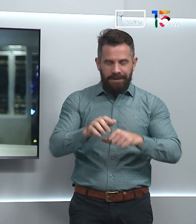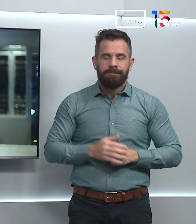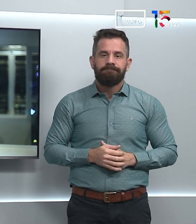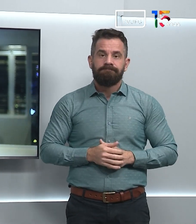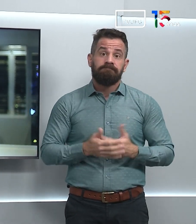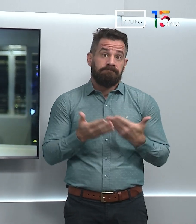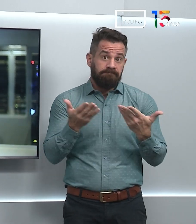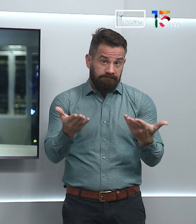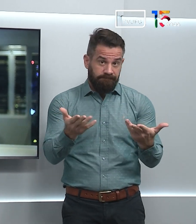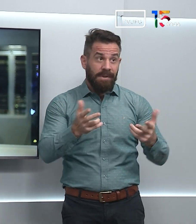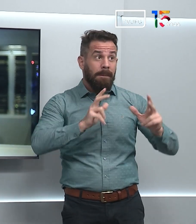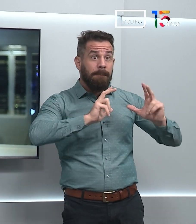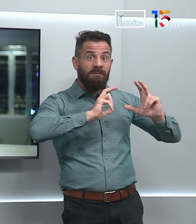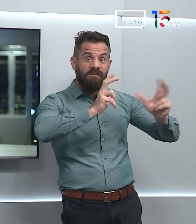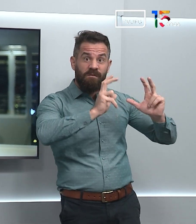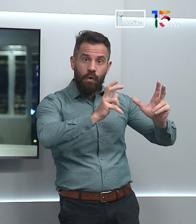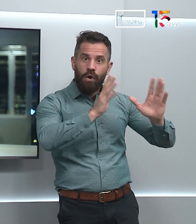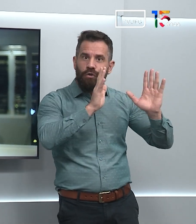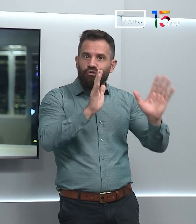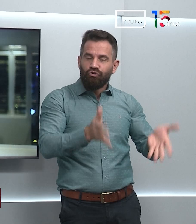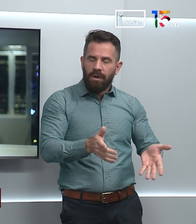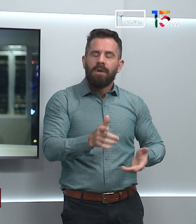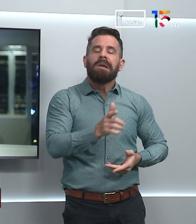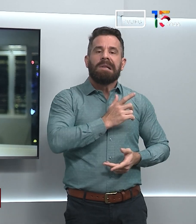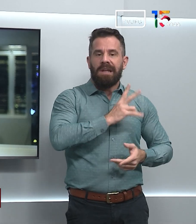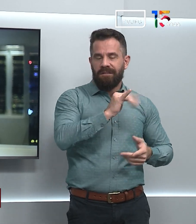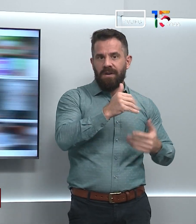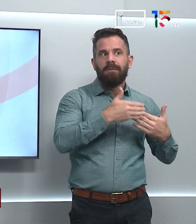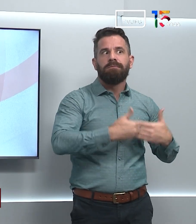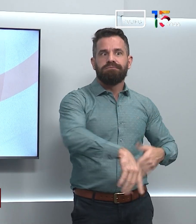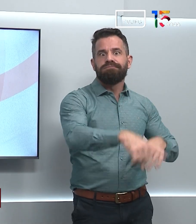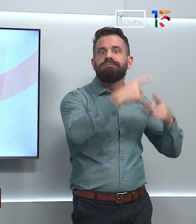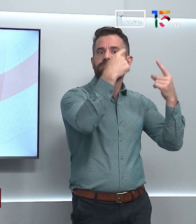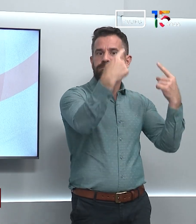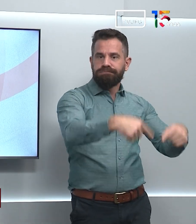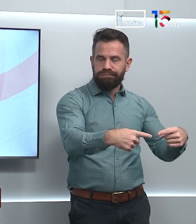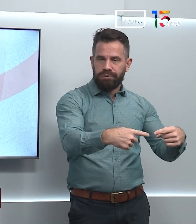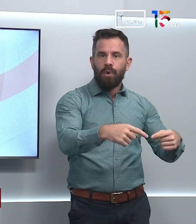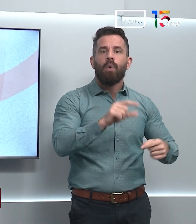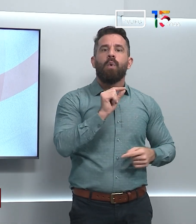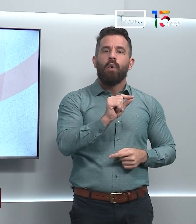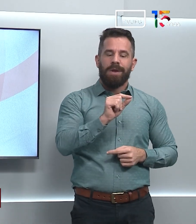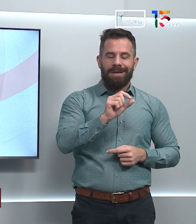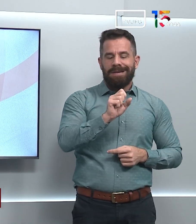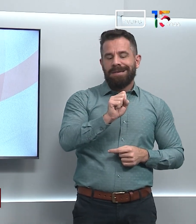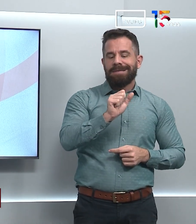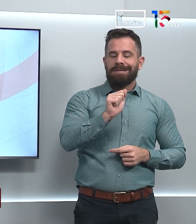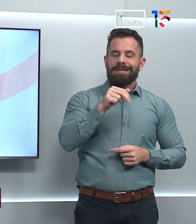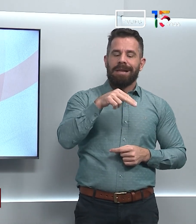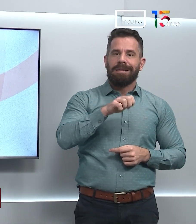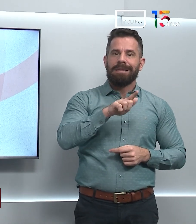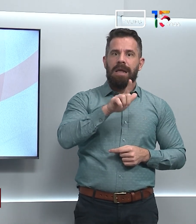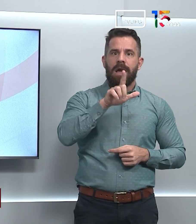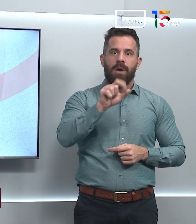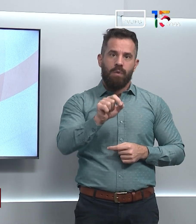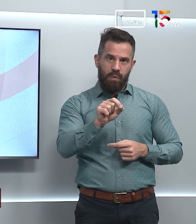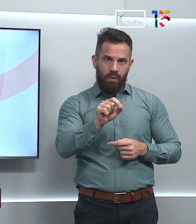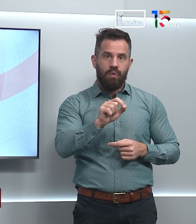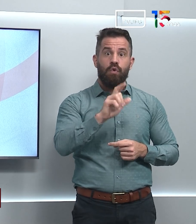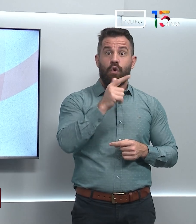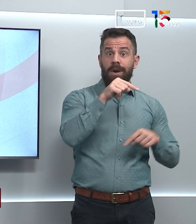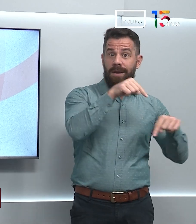Bem, nas quadras goianas, teremos um grande duelo pela frente. Saneago Goiás Vôlei e Neurologia Ativa